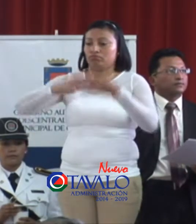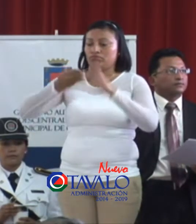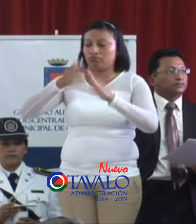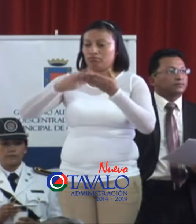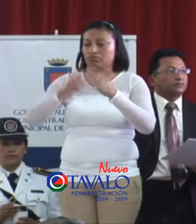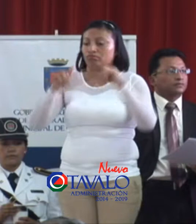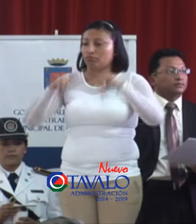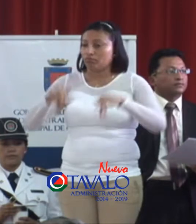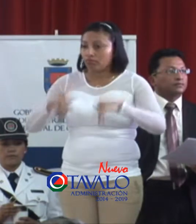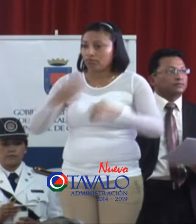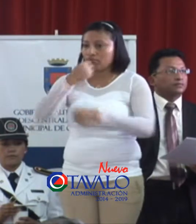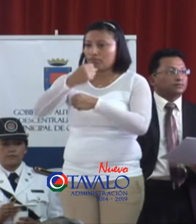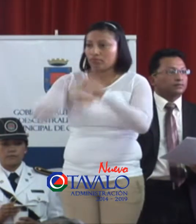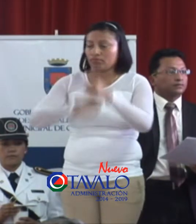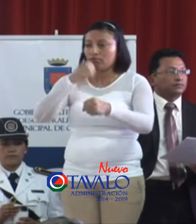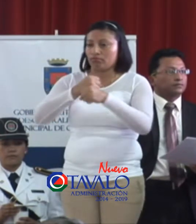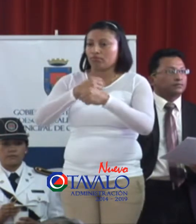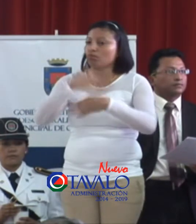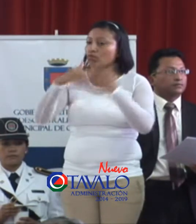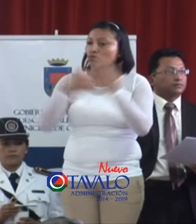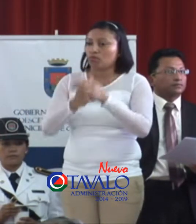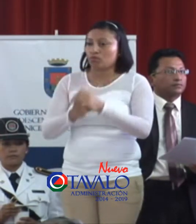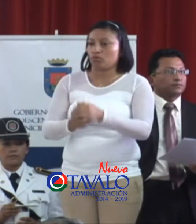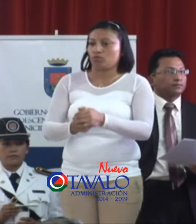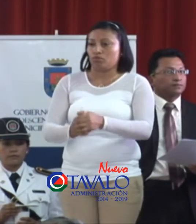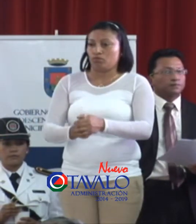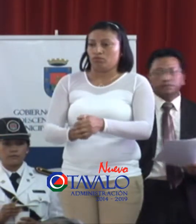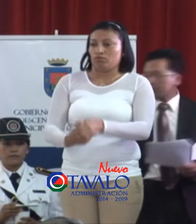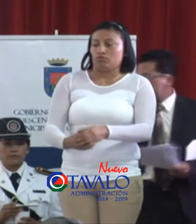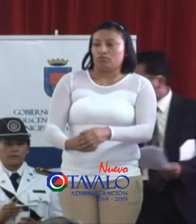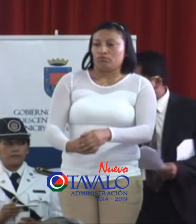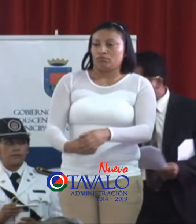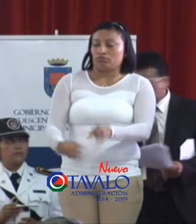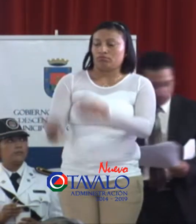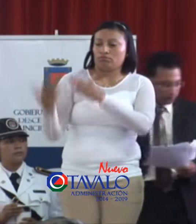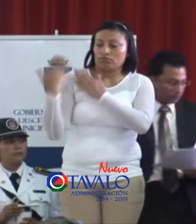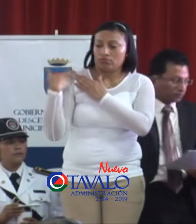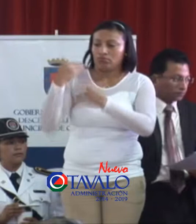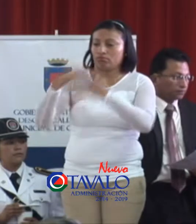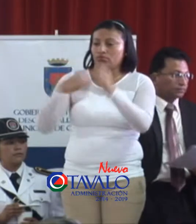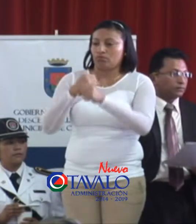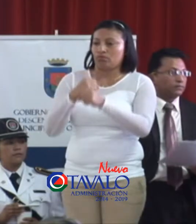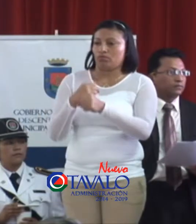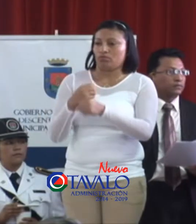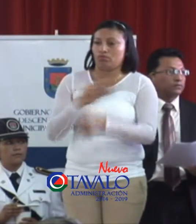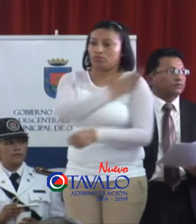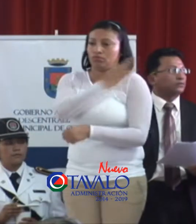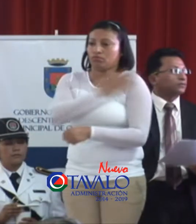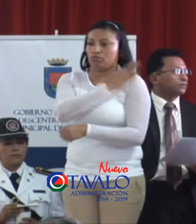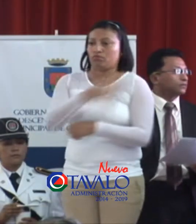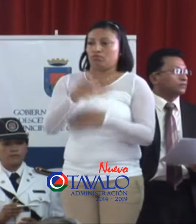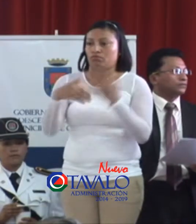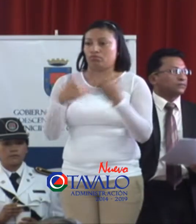este año les vamos a dar todo nuestro respaldo y sobre todo un presupuesto también con